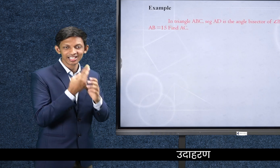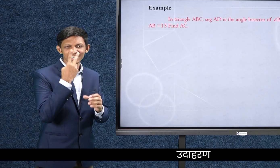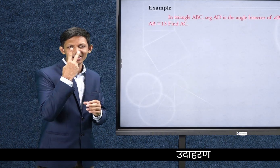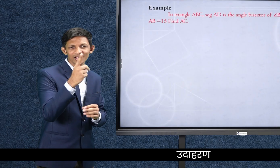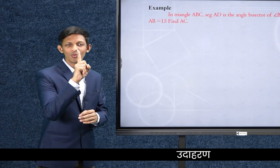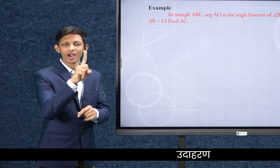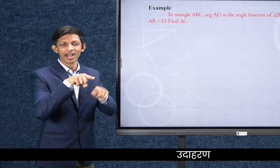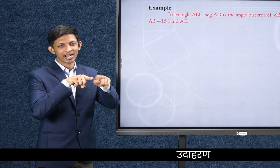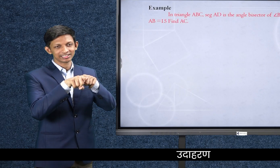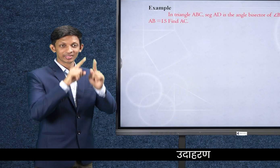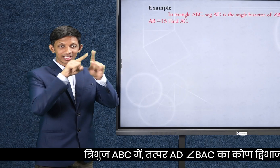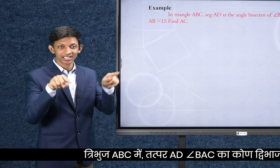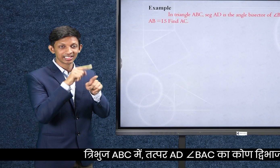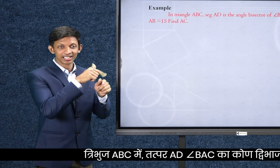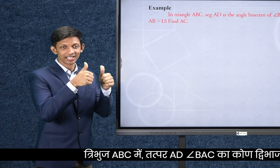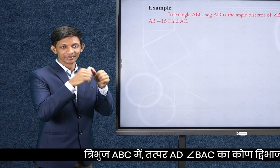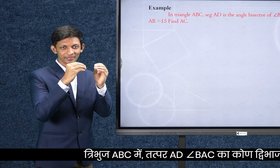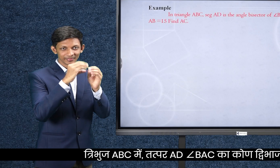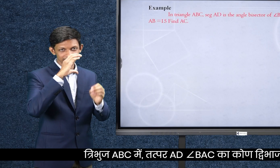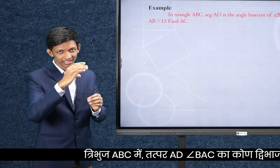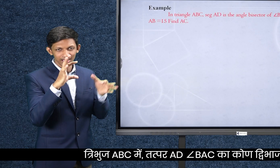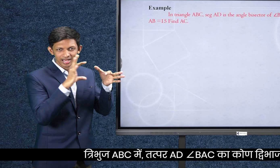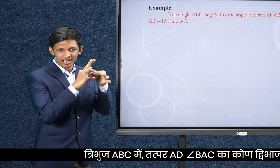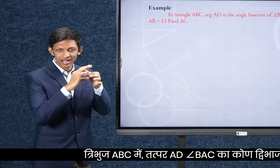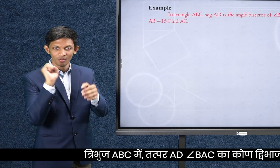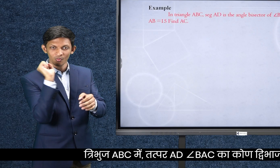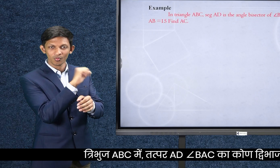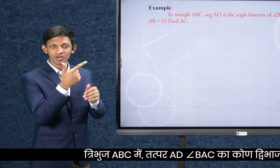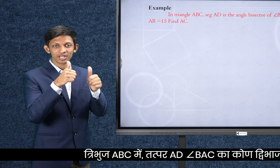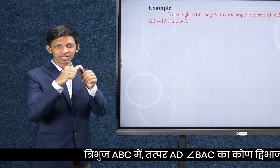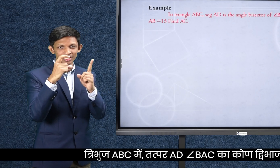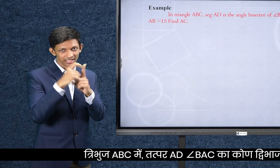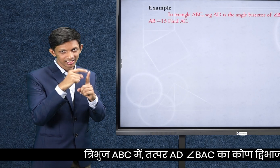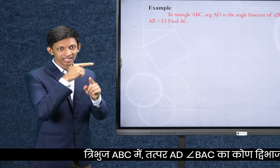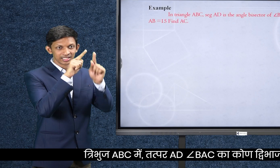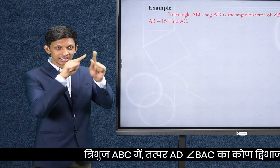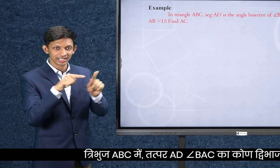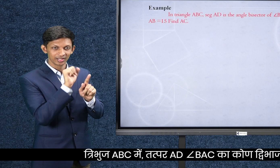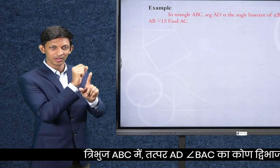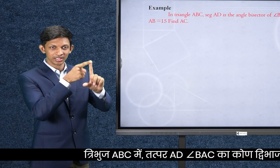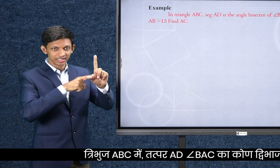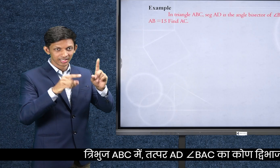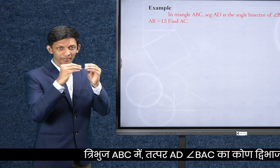उदाहरण, त्रिभुज ABC में तत्पर AD एंगल BAC का